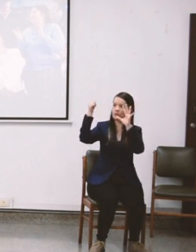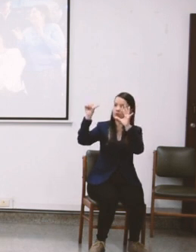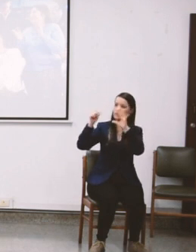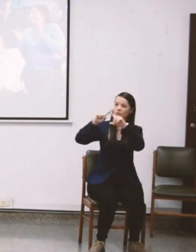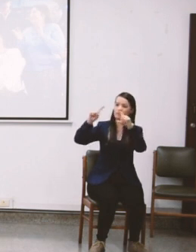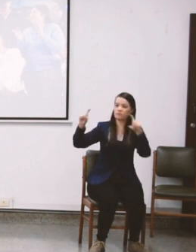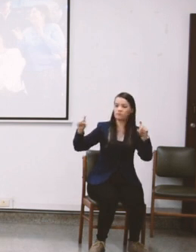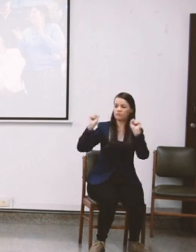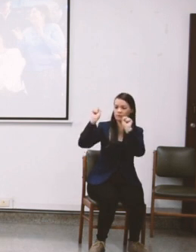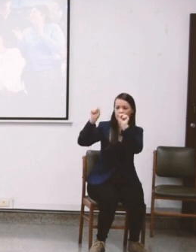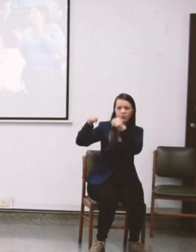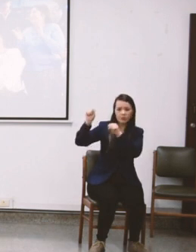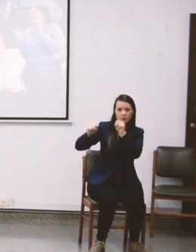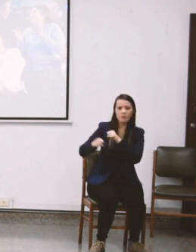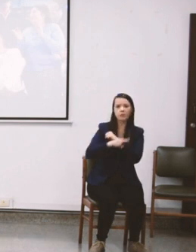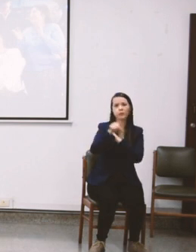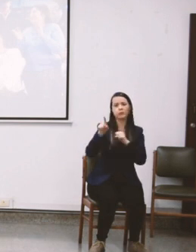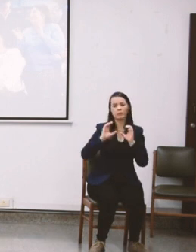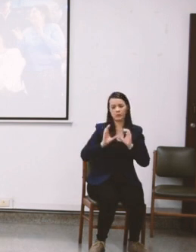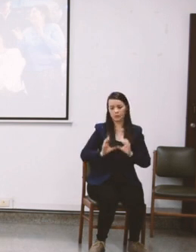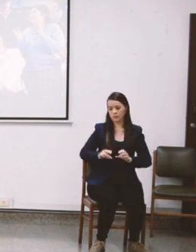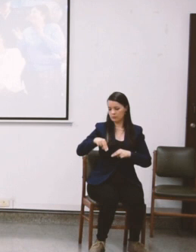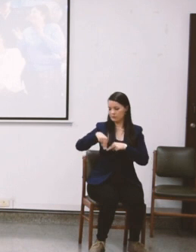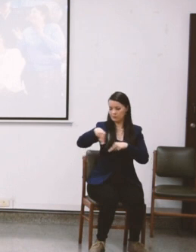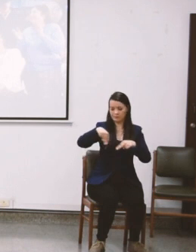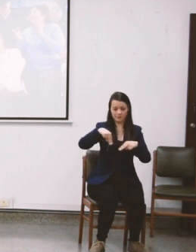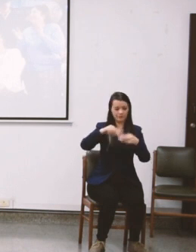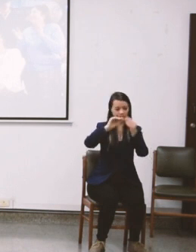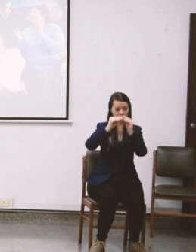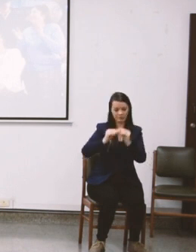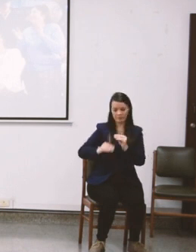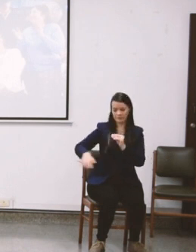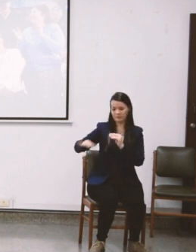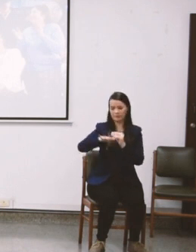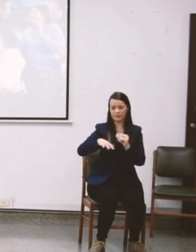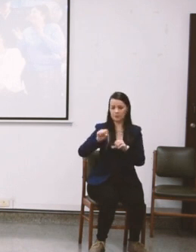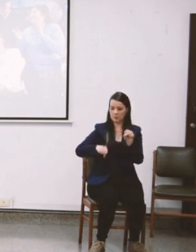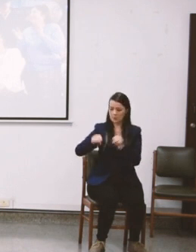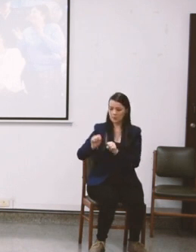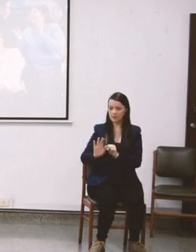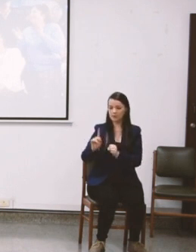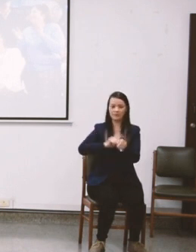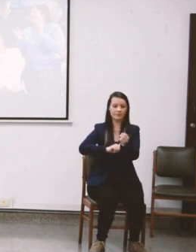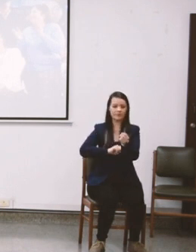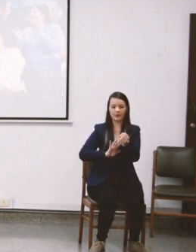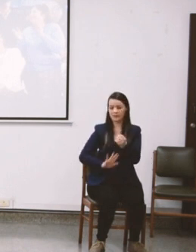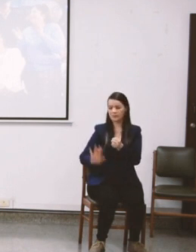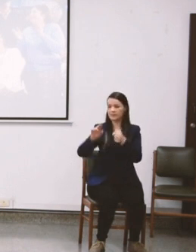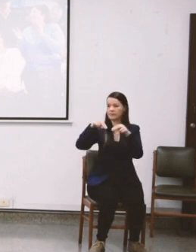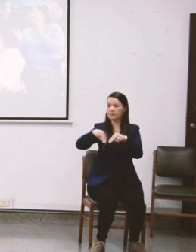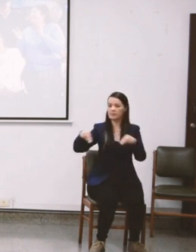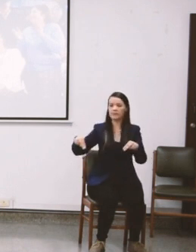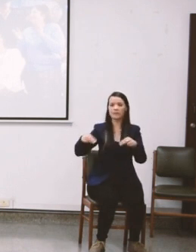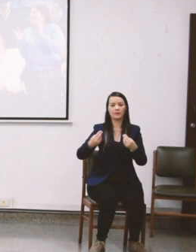la existencia de todo cuerpo es posible, en sus únicas o no maneras de ser y estar, pero que toda